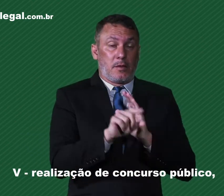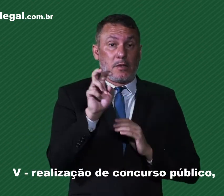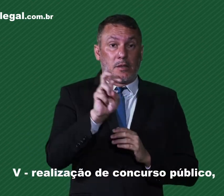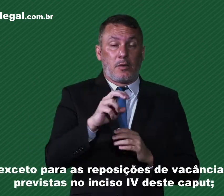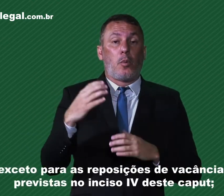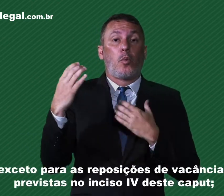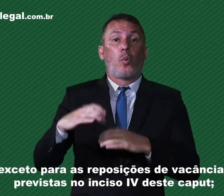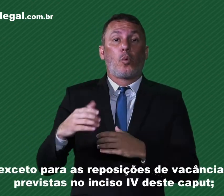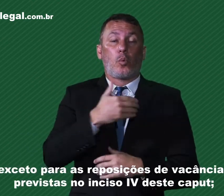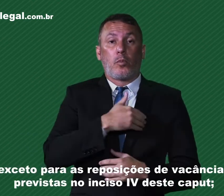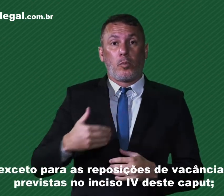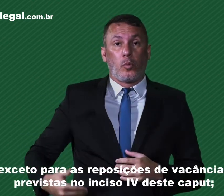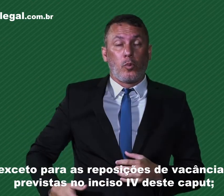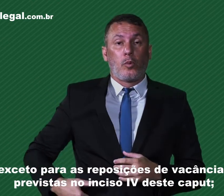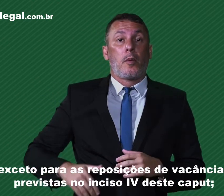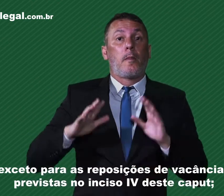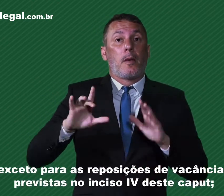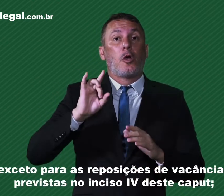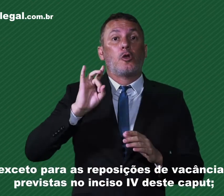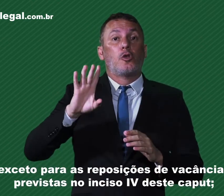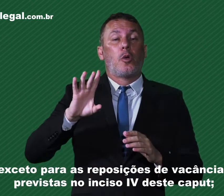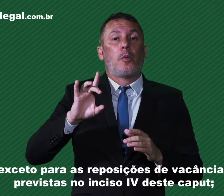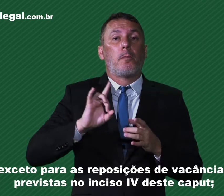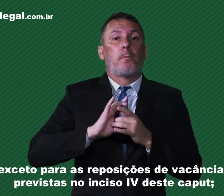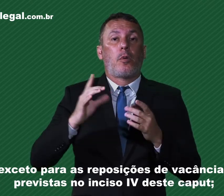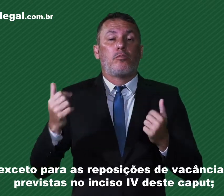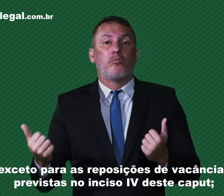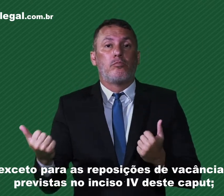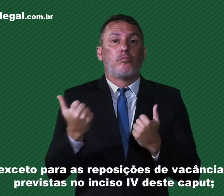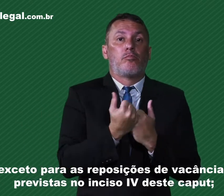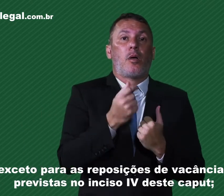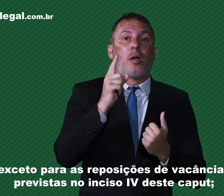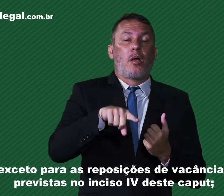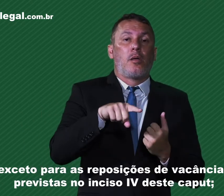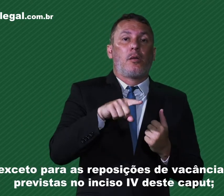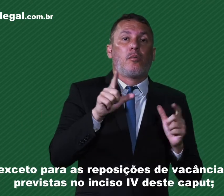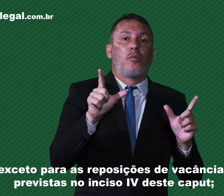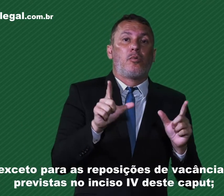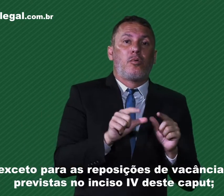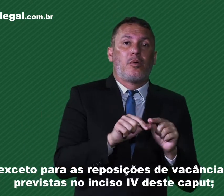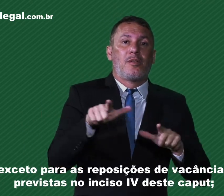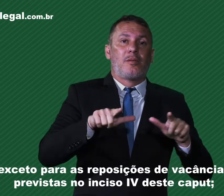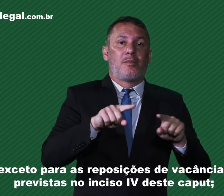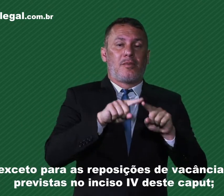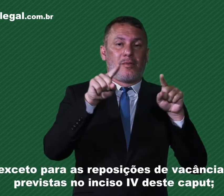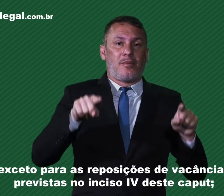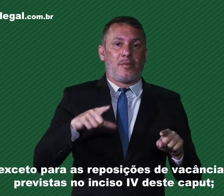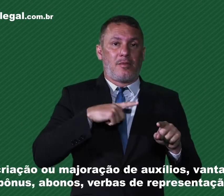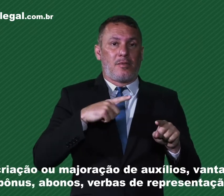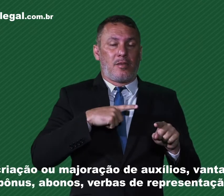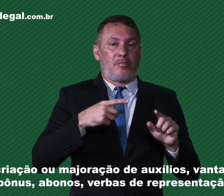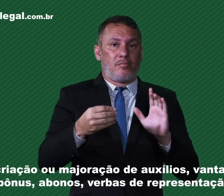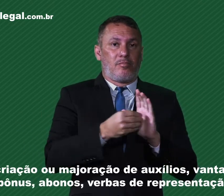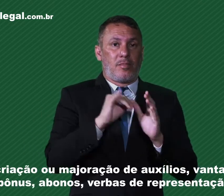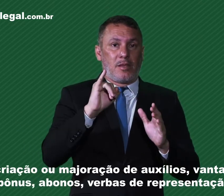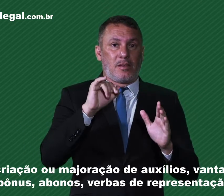exceto para as reposições de vacâncias previstas no Inciso 4 deste caput inciso 6